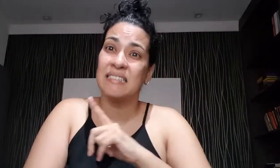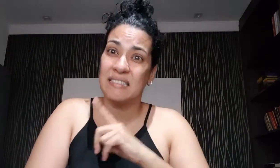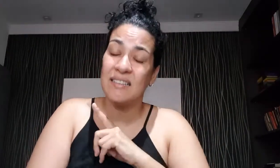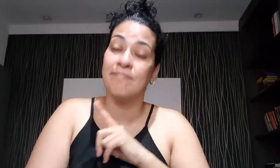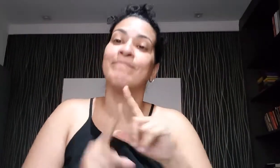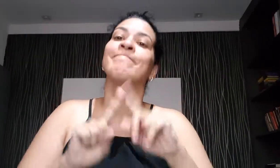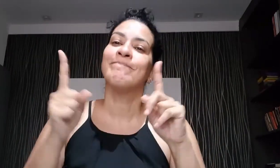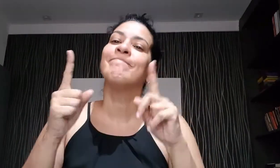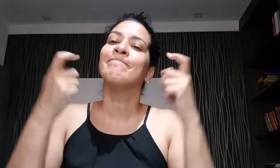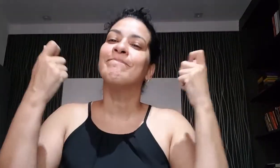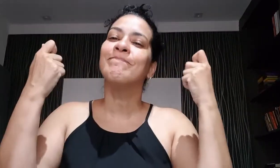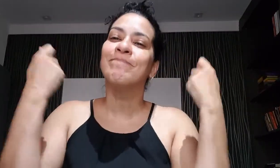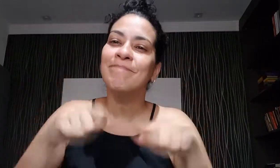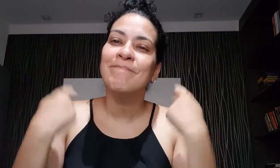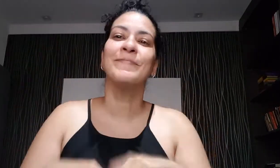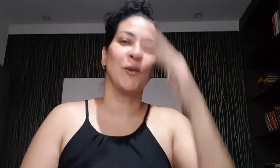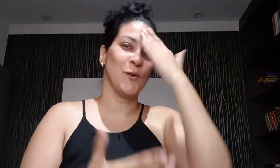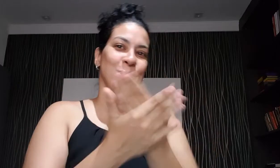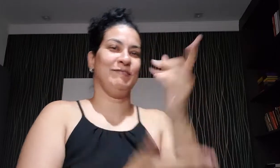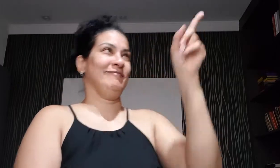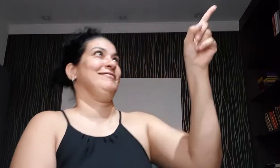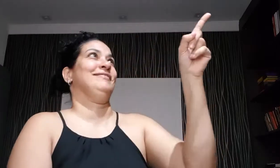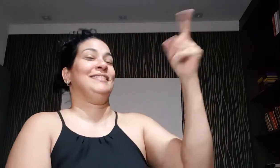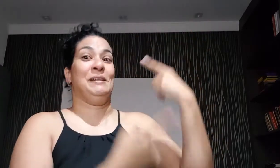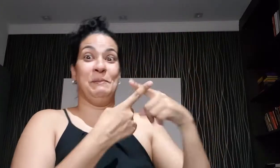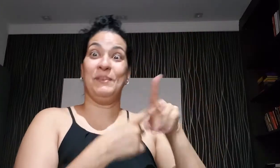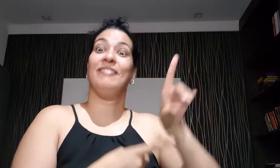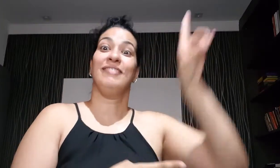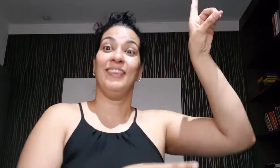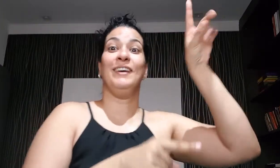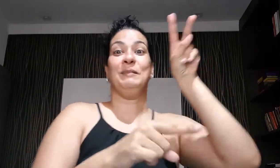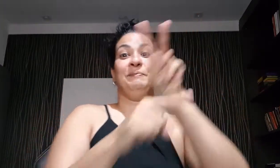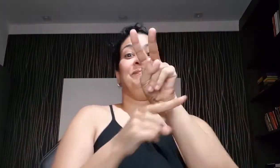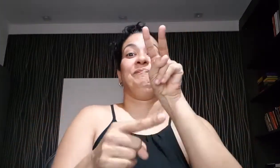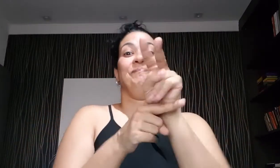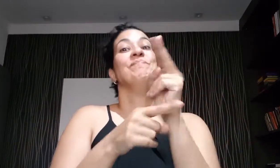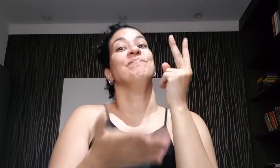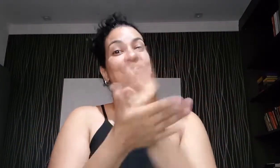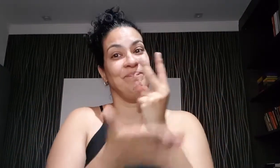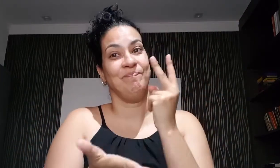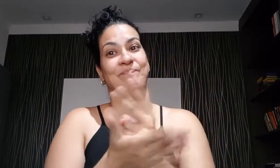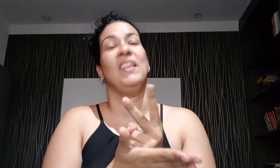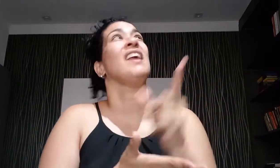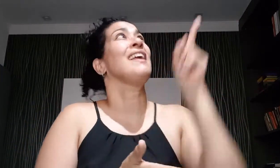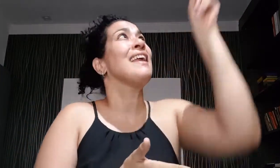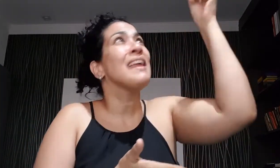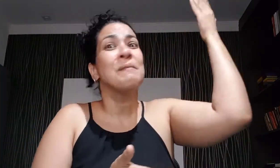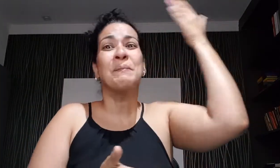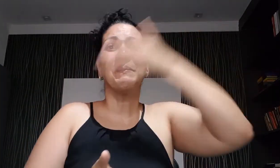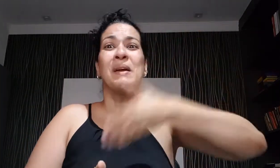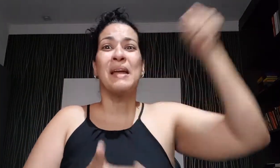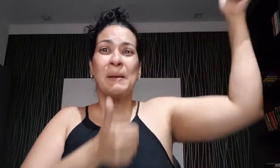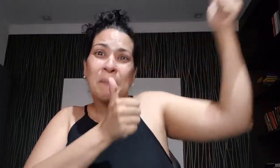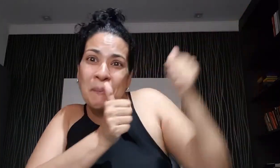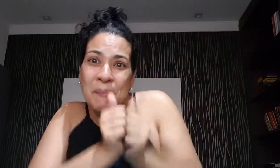amparo. É o Deus que cuida de nós. É o Deus que sempre vai estar presente em todos os momentos da nossa